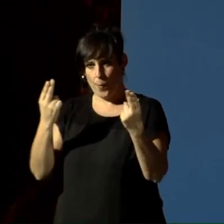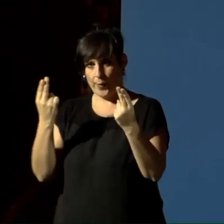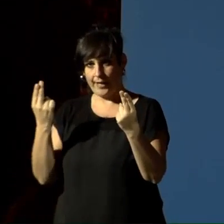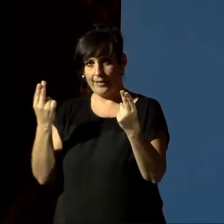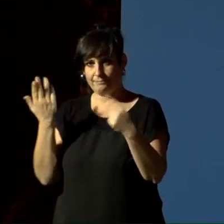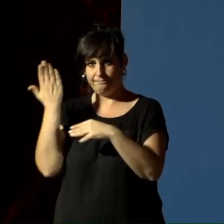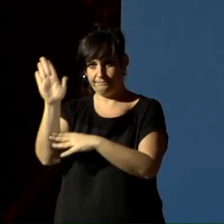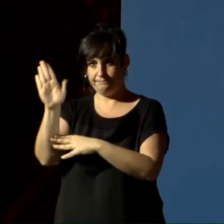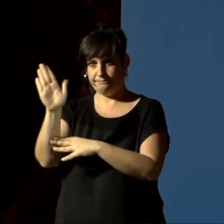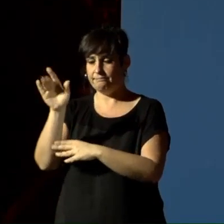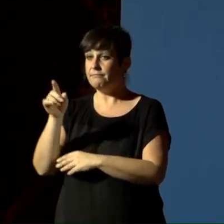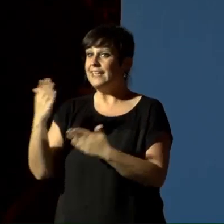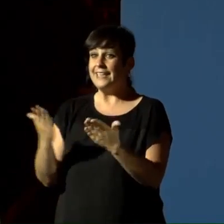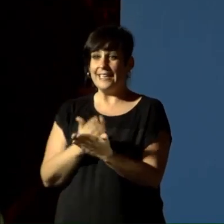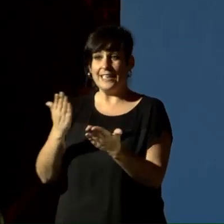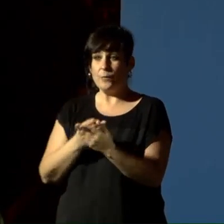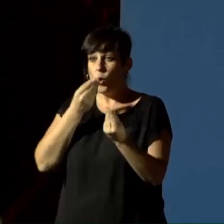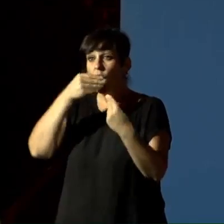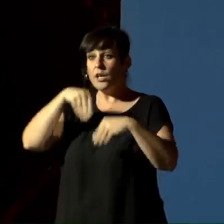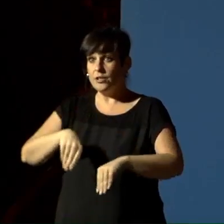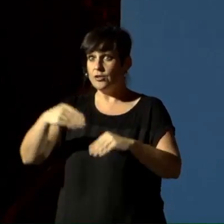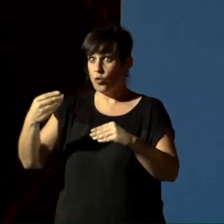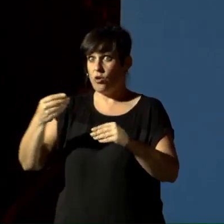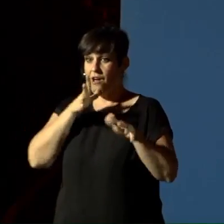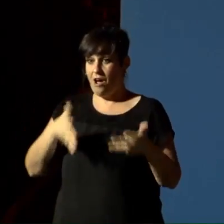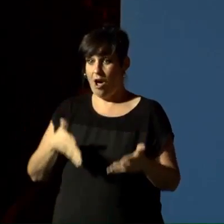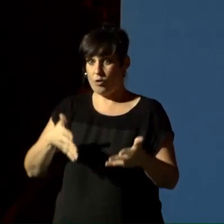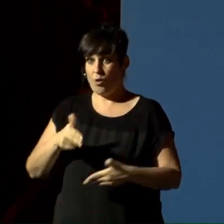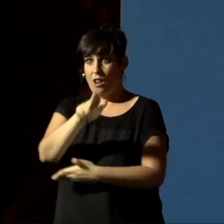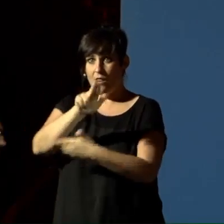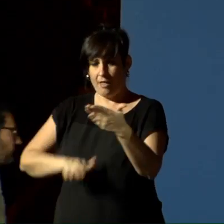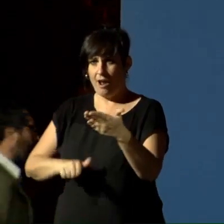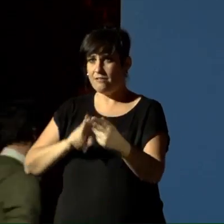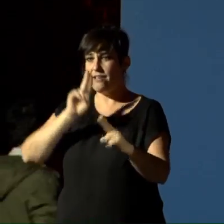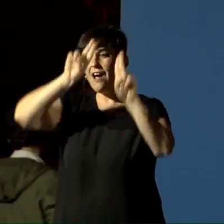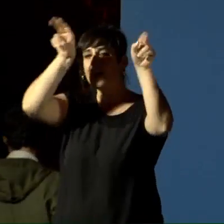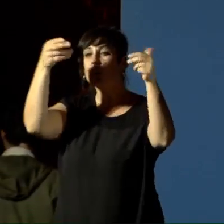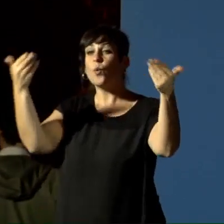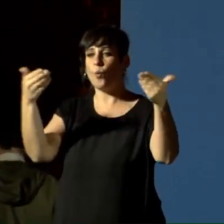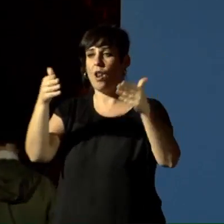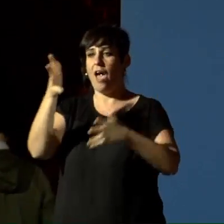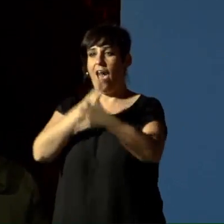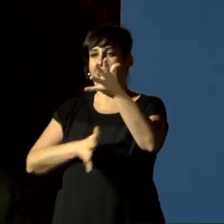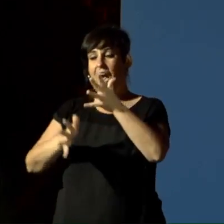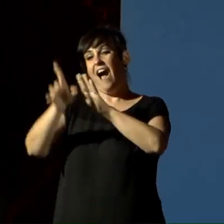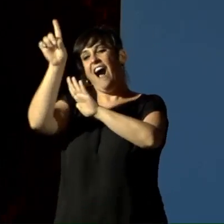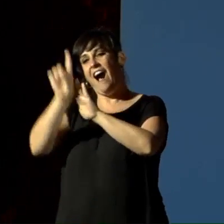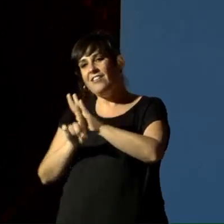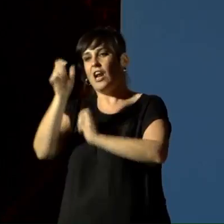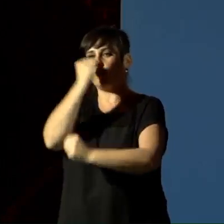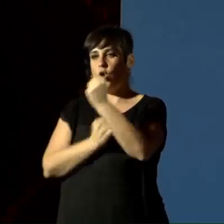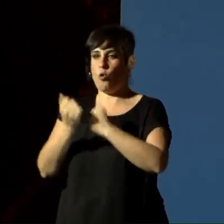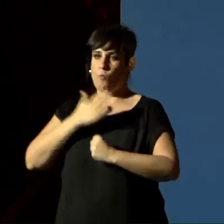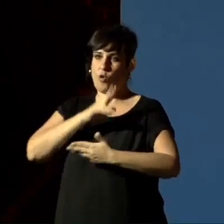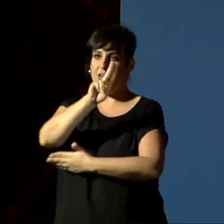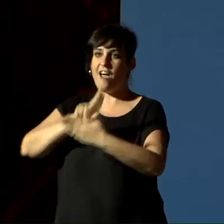dos libros máis importantes na historia contemporánea de Galicia, O atraso económico de Galicia, verdad? É un libro de referencia. É